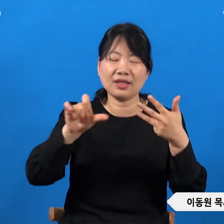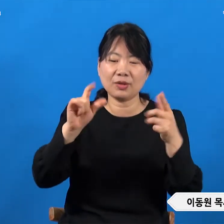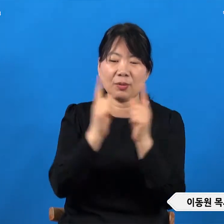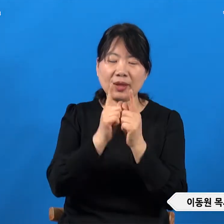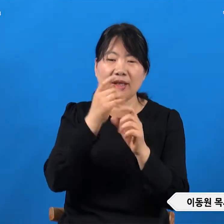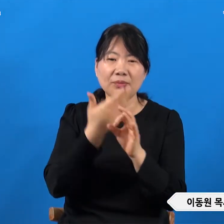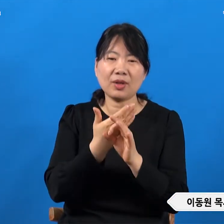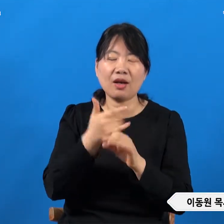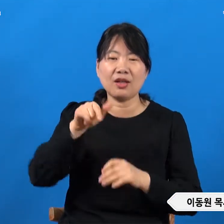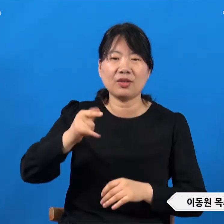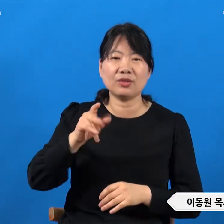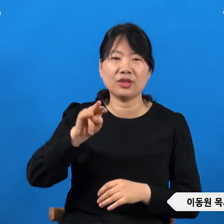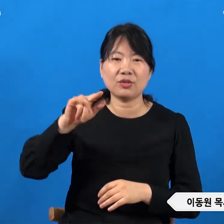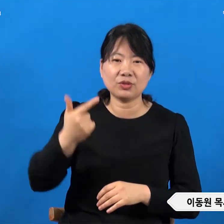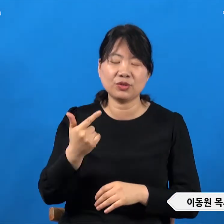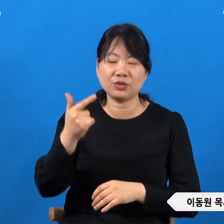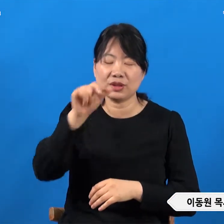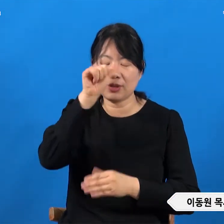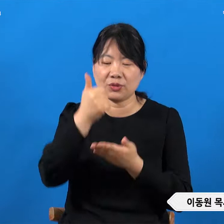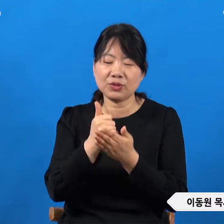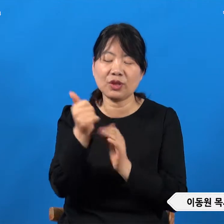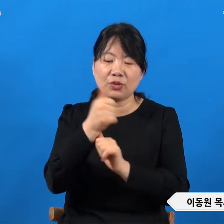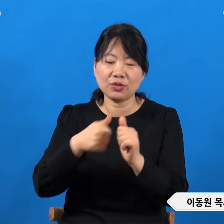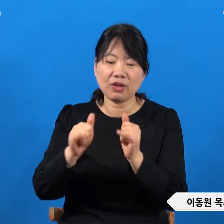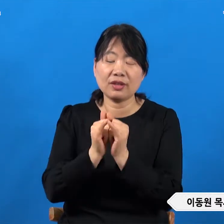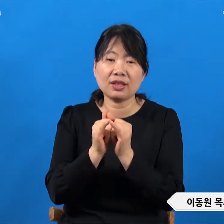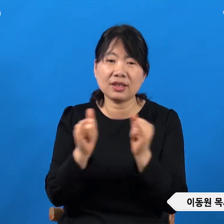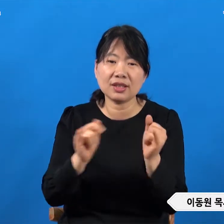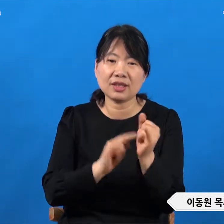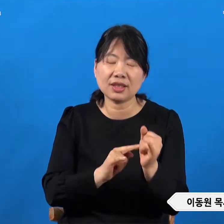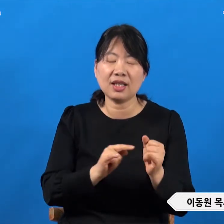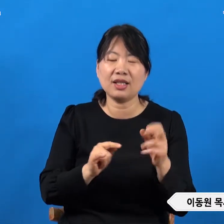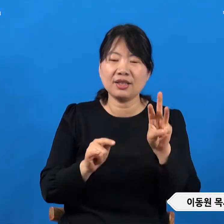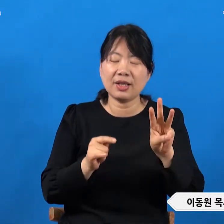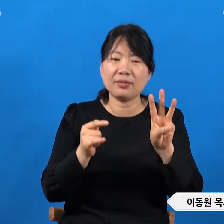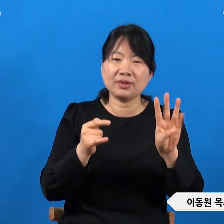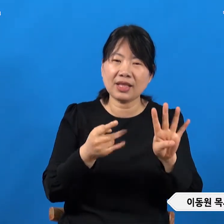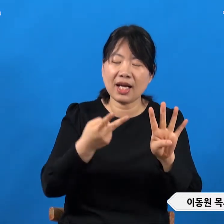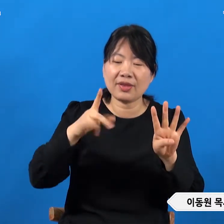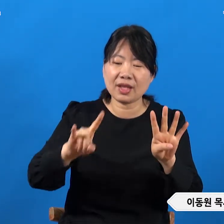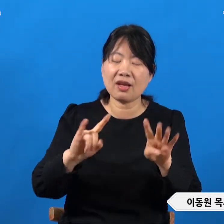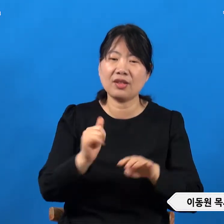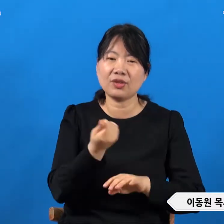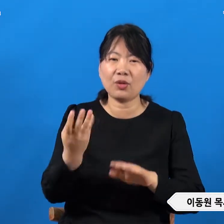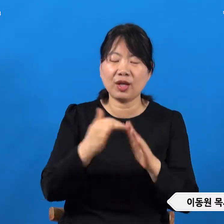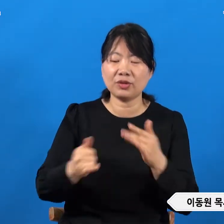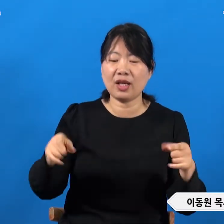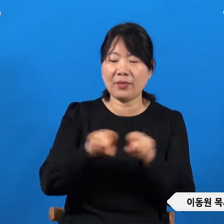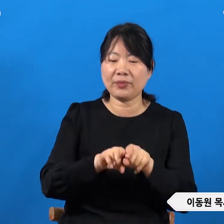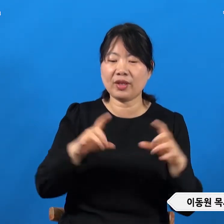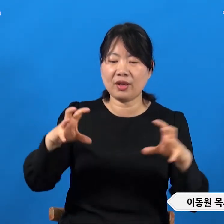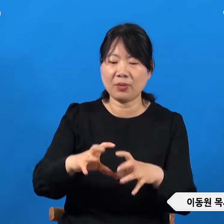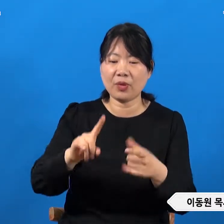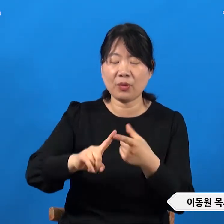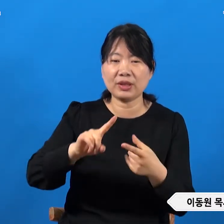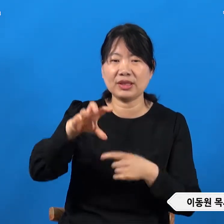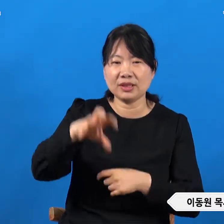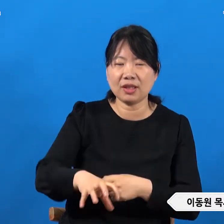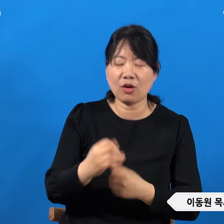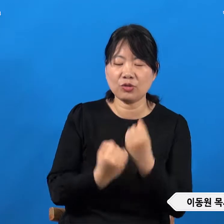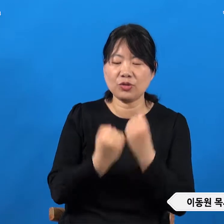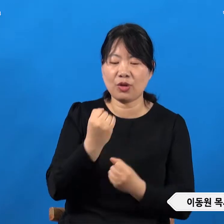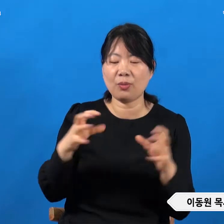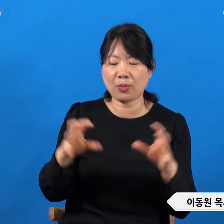되면 권영중 장로님의 후손들이 한 3, 4대가 여러 가족들이 함께 모여 여기서